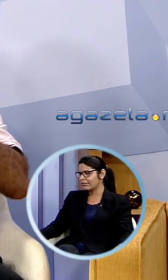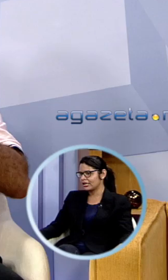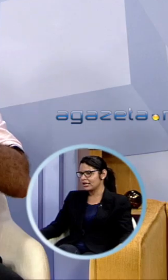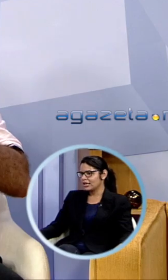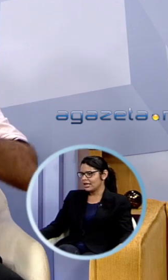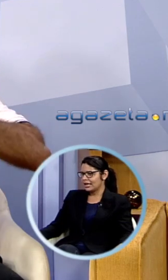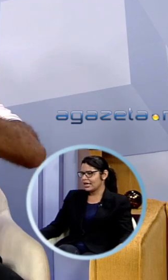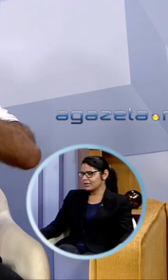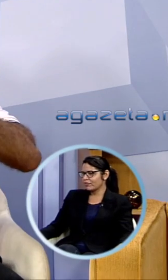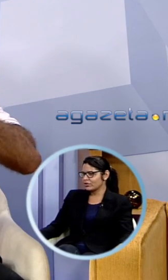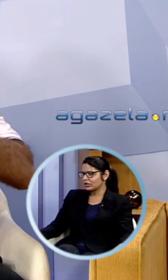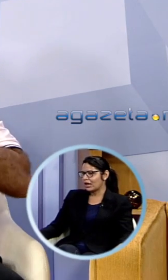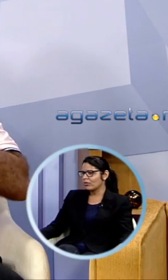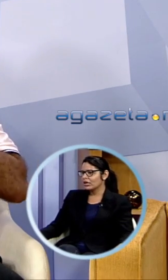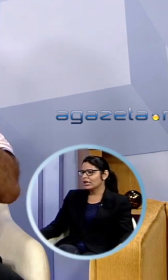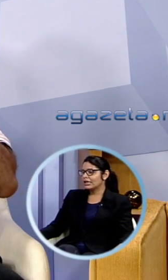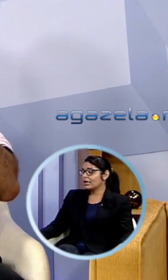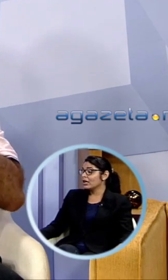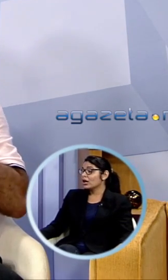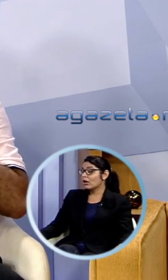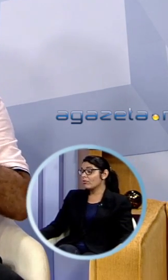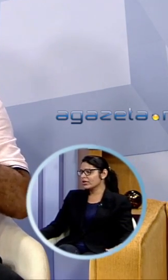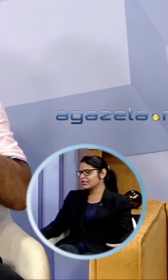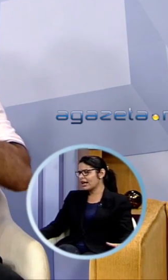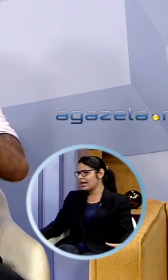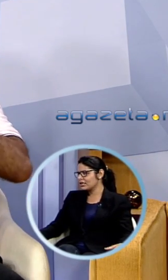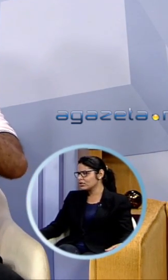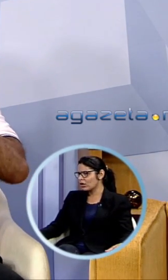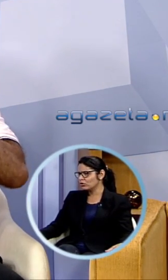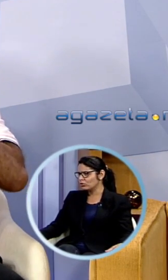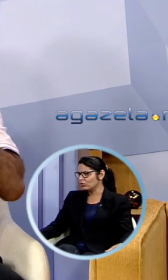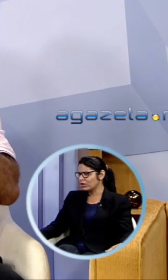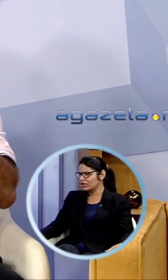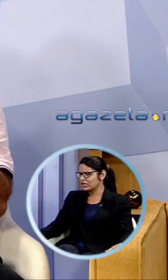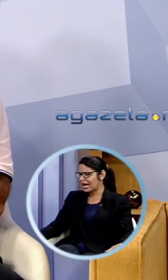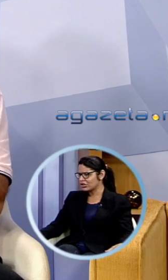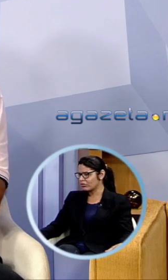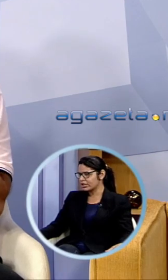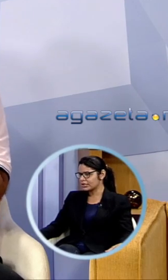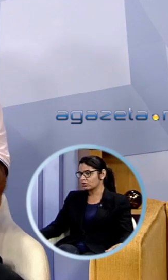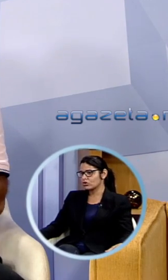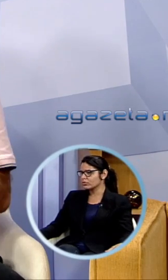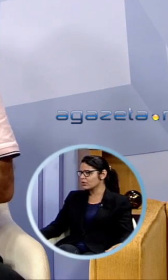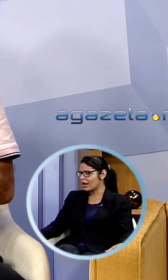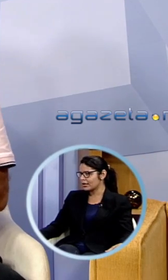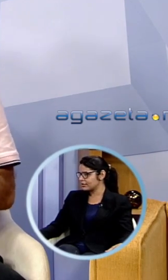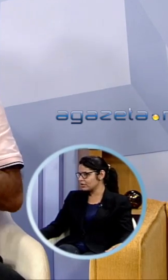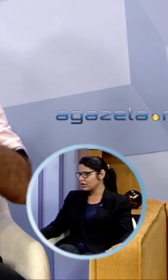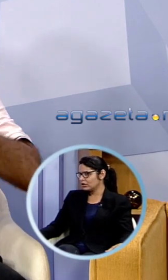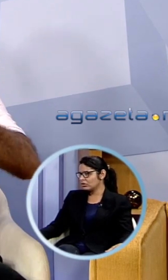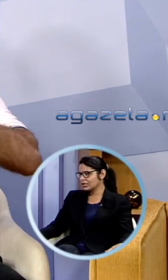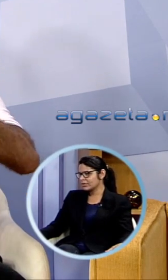terá também esse profissional né como que será isso a cultura a identidade a comunicação nós somos